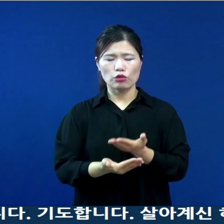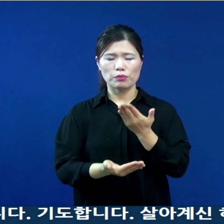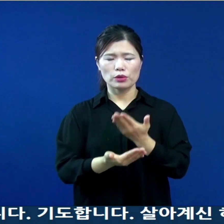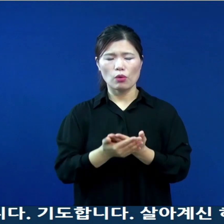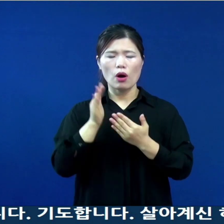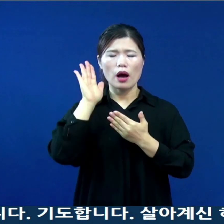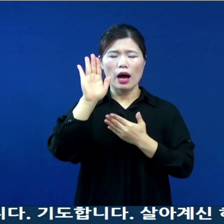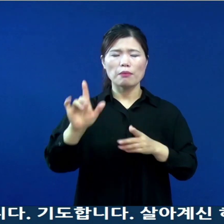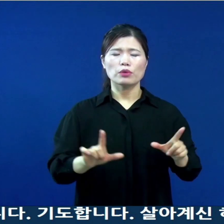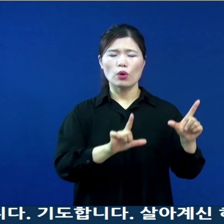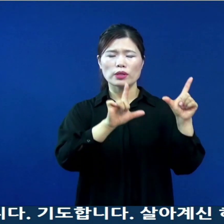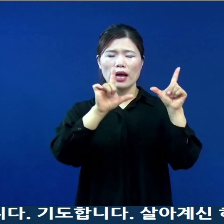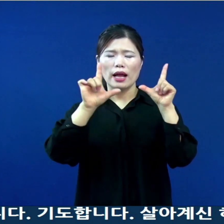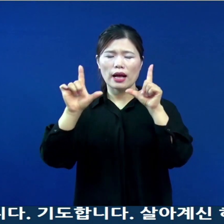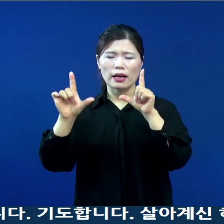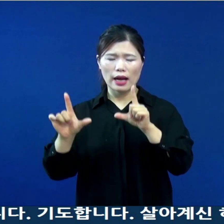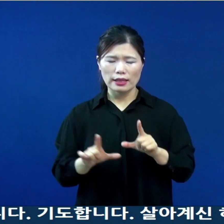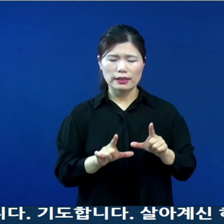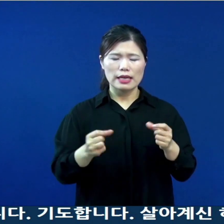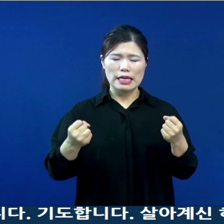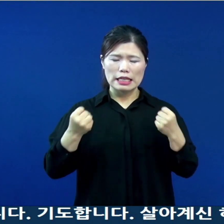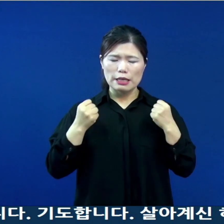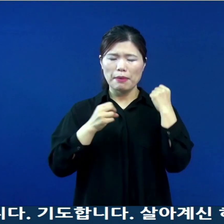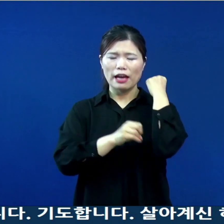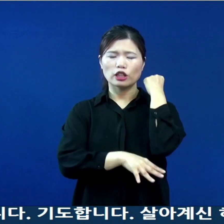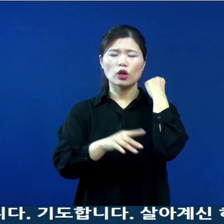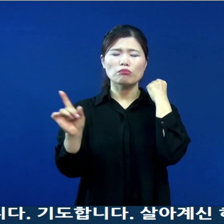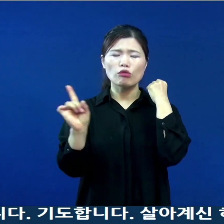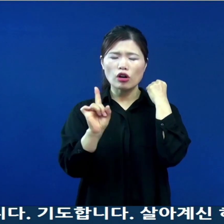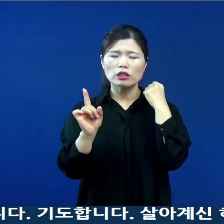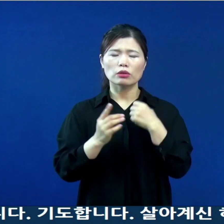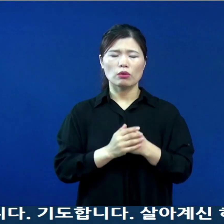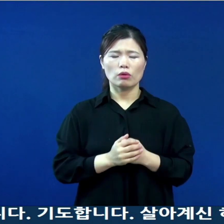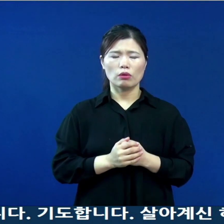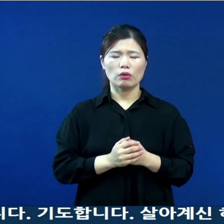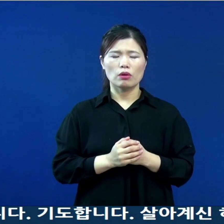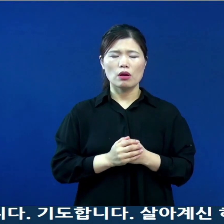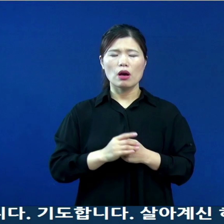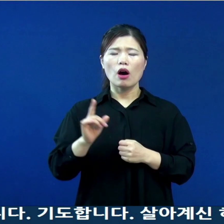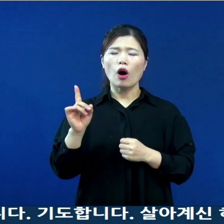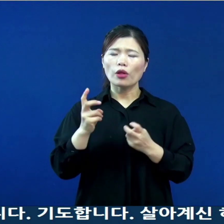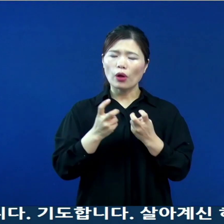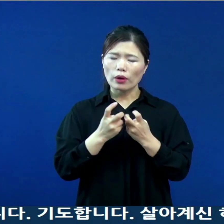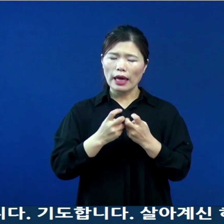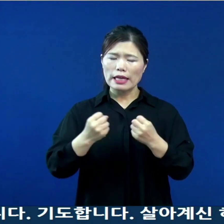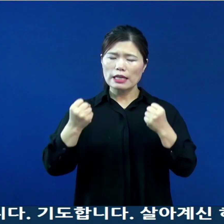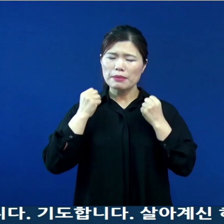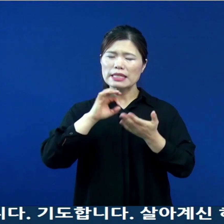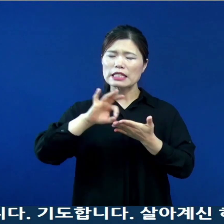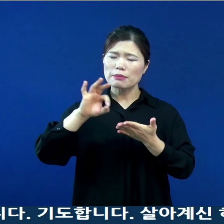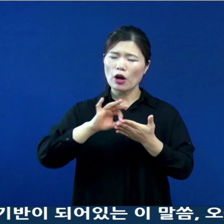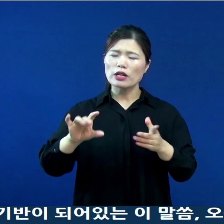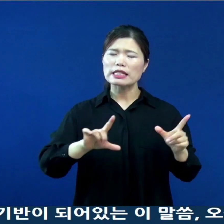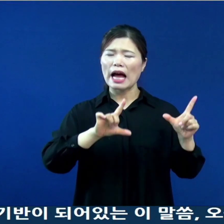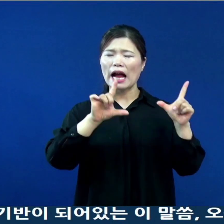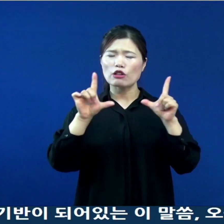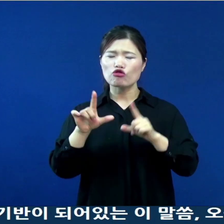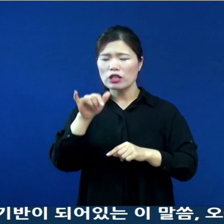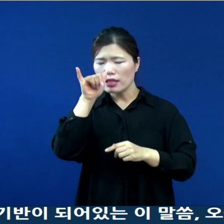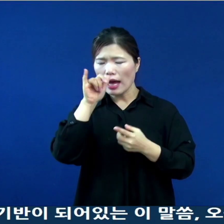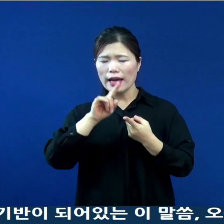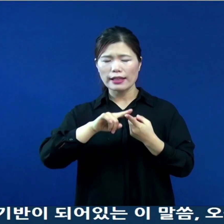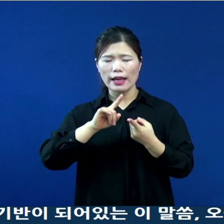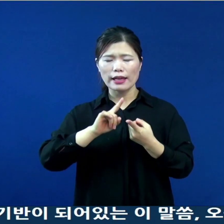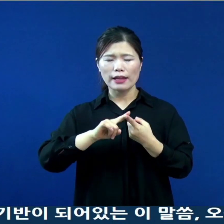살아가는 힘의 근원이 무엇인지, 어떻게 그 힘을 쓰며 살 수 있는지 배우는 복된 시간이었사오니 이 말씀이 우리